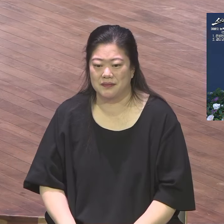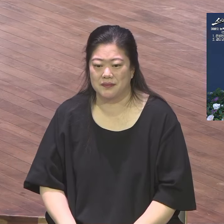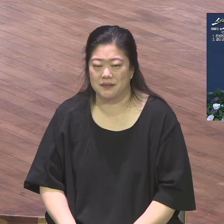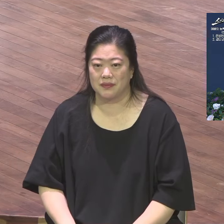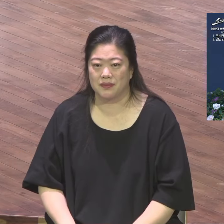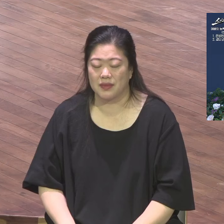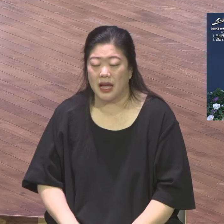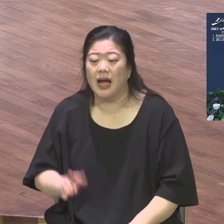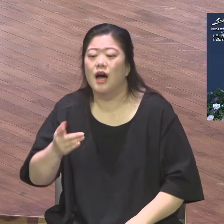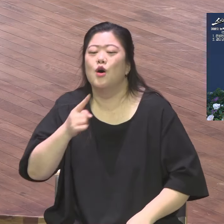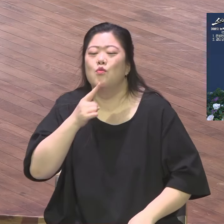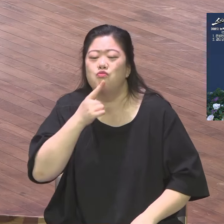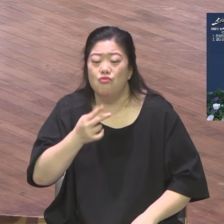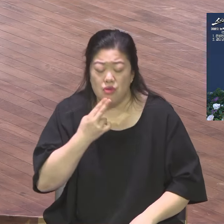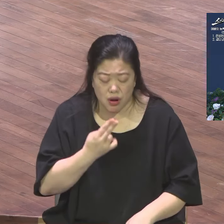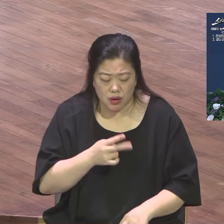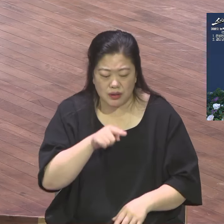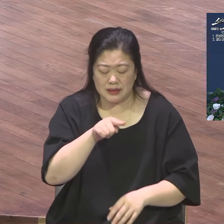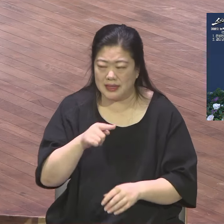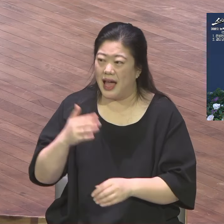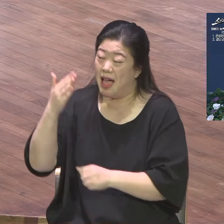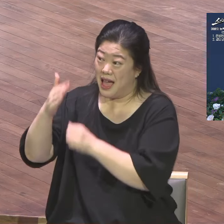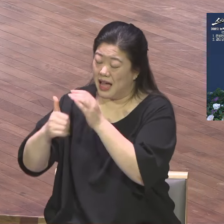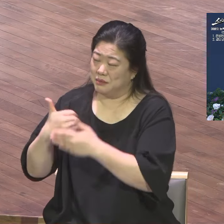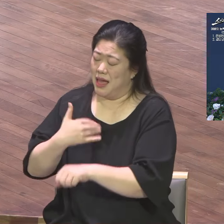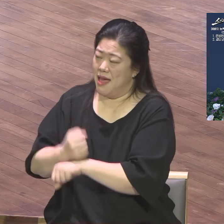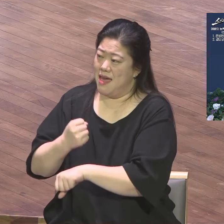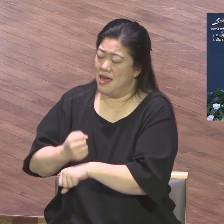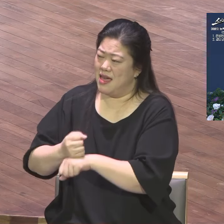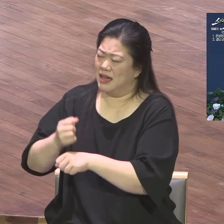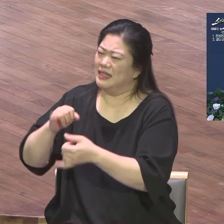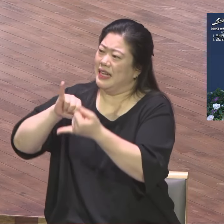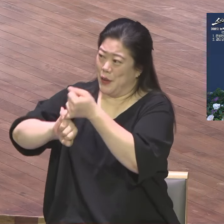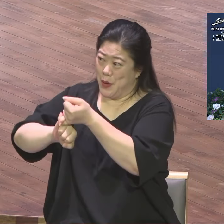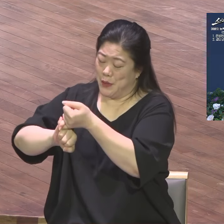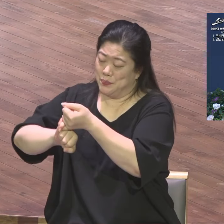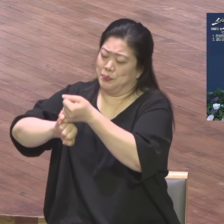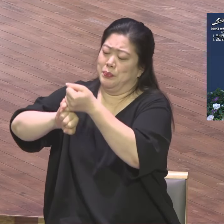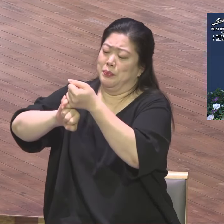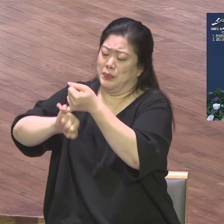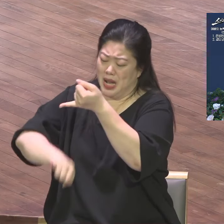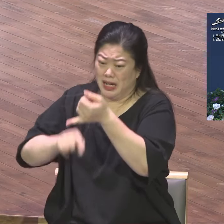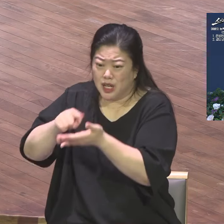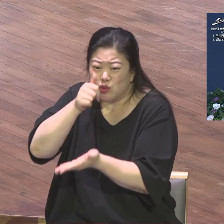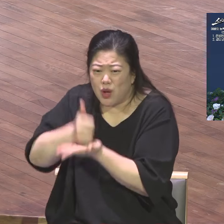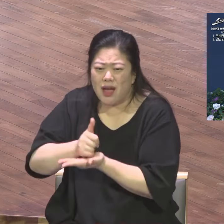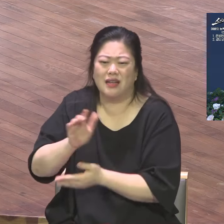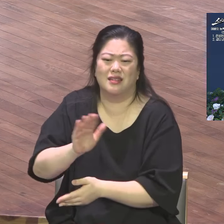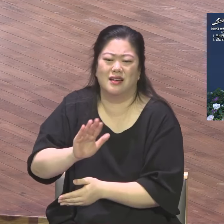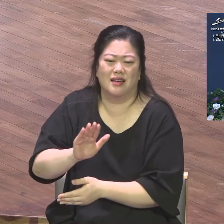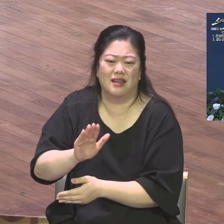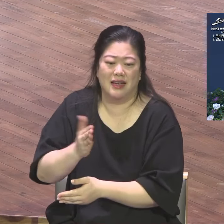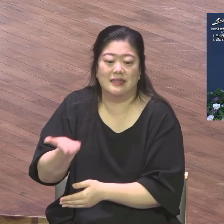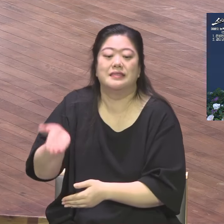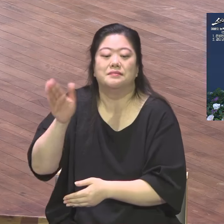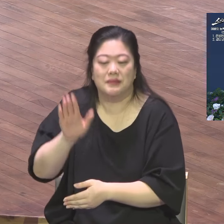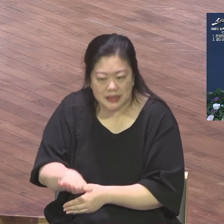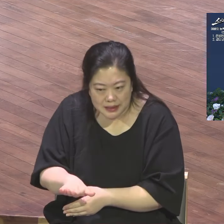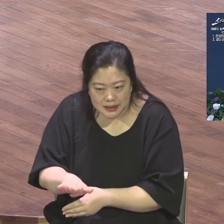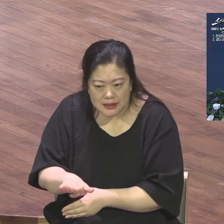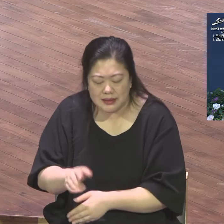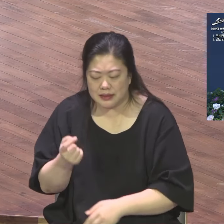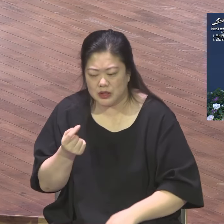함부로 하면 안 돼요. 그래서요, 하나님 앞에 약속한 것은 지켜야 돼요. 제가 이게 평시도